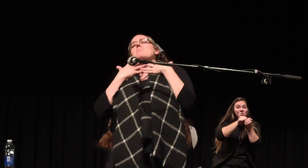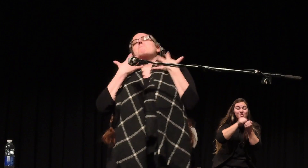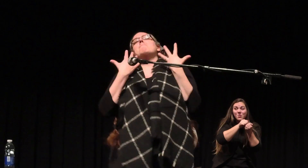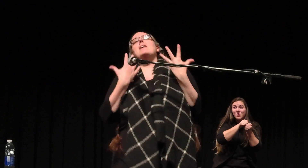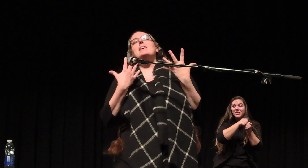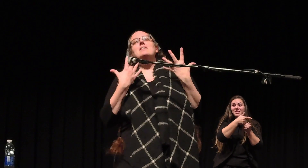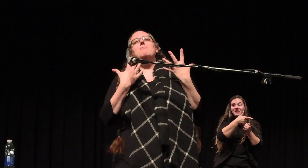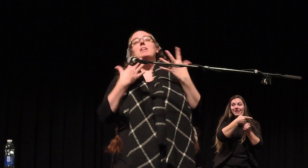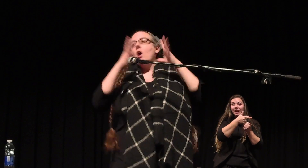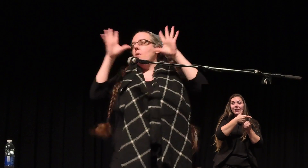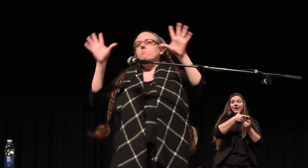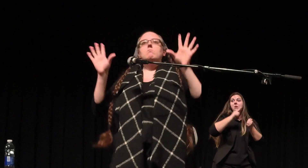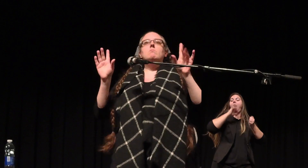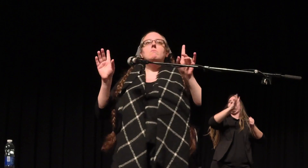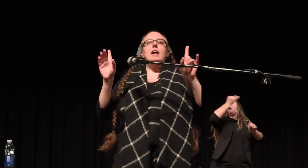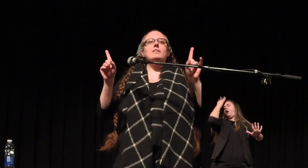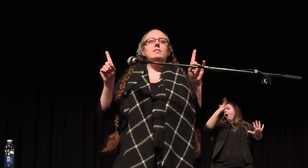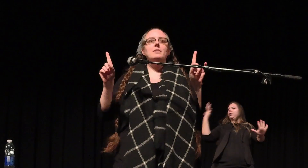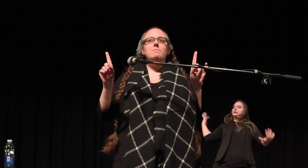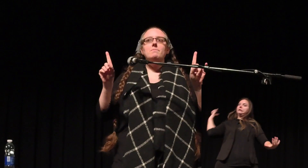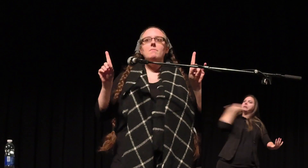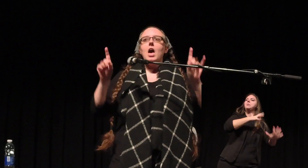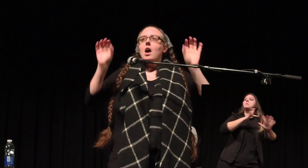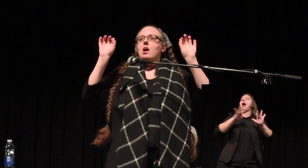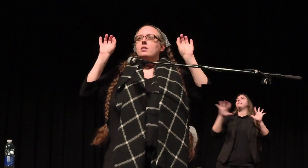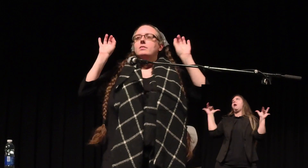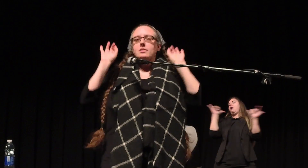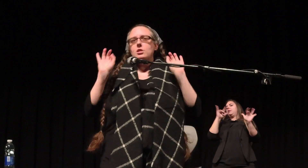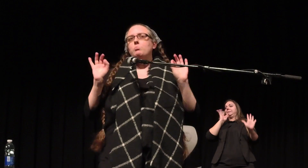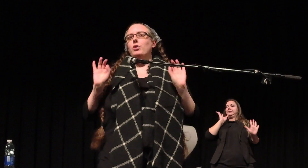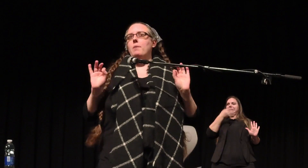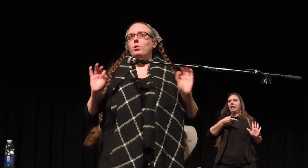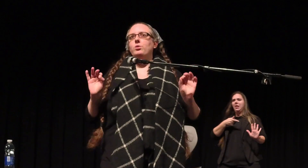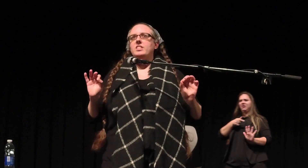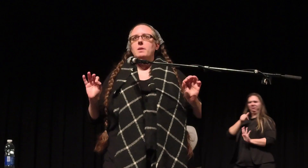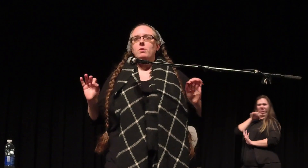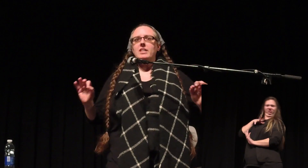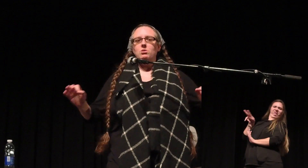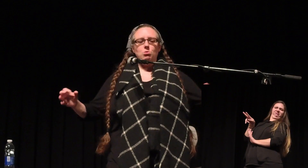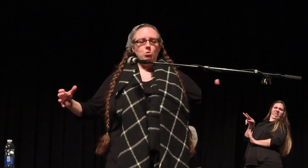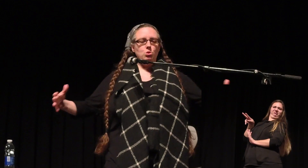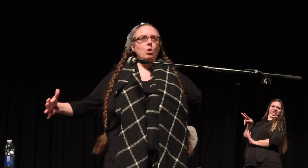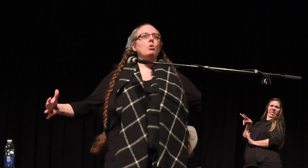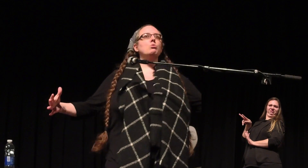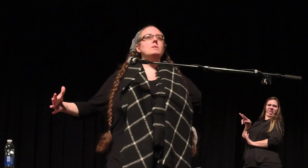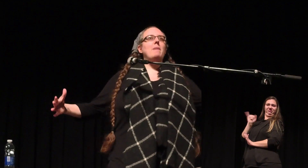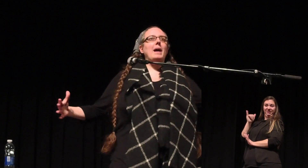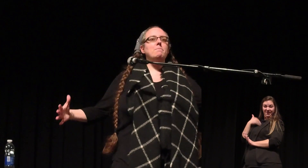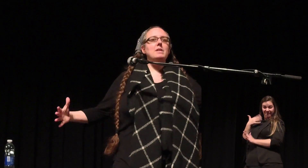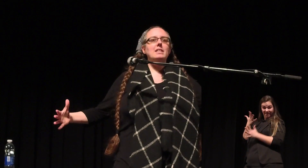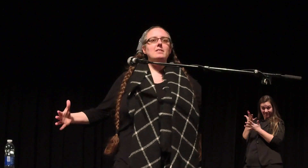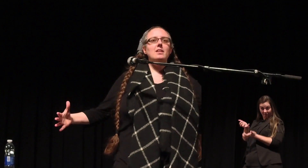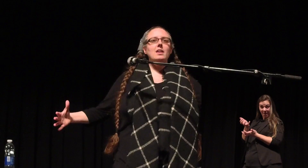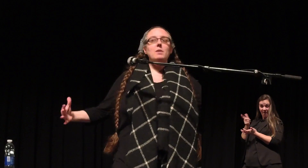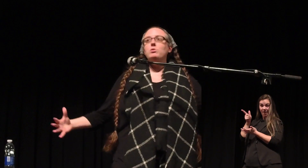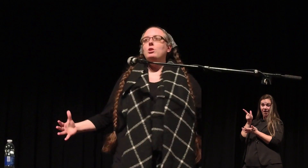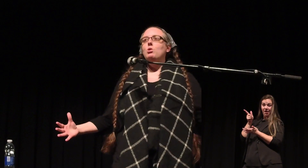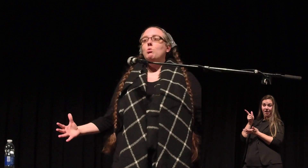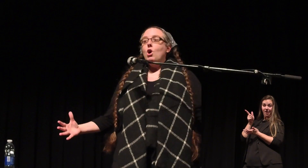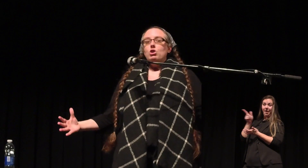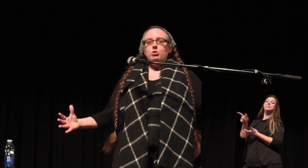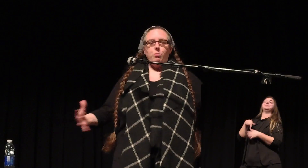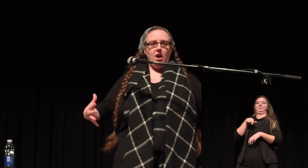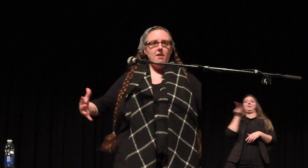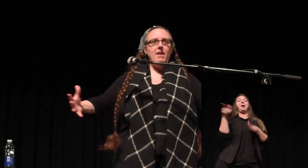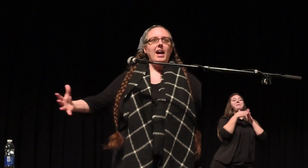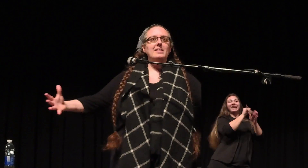spécial, c'est magnifique. Attendez, si je pourrais emprunter peut-être une grosse marmite et puis de